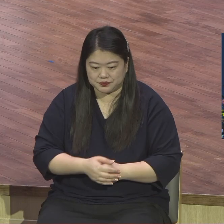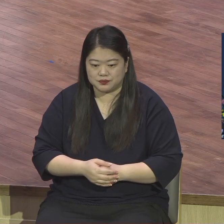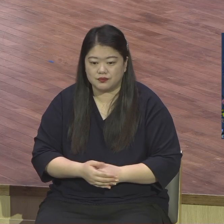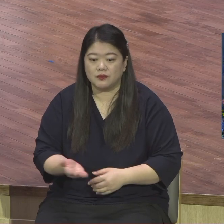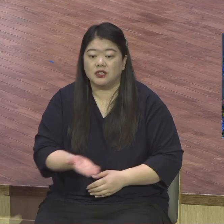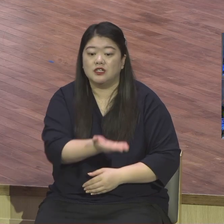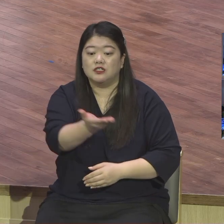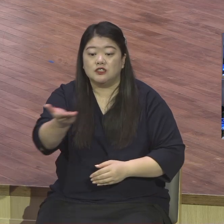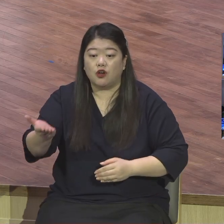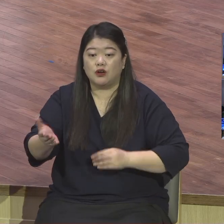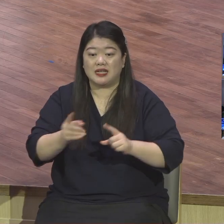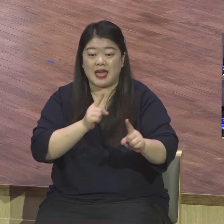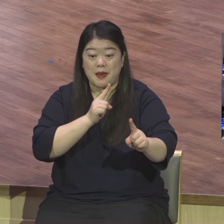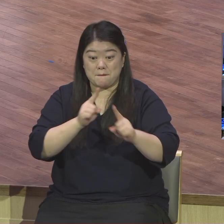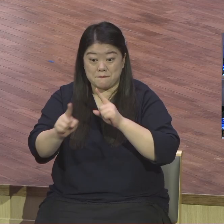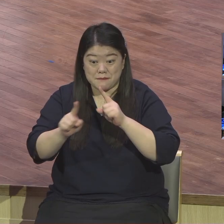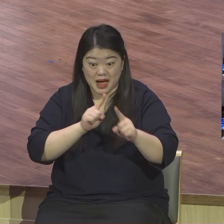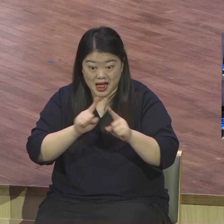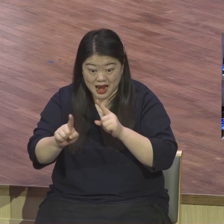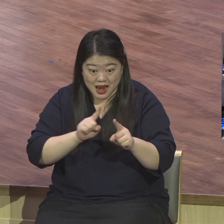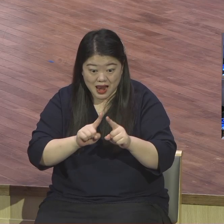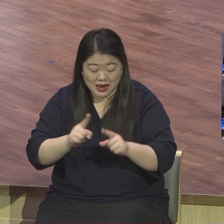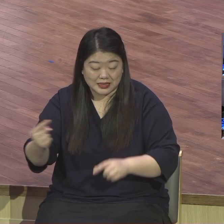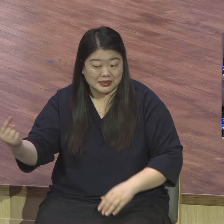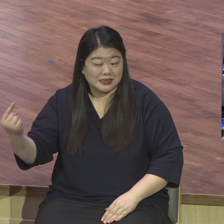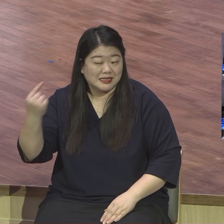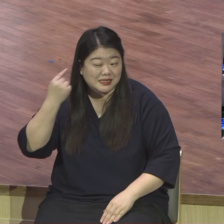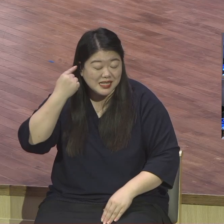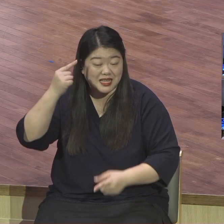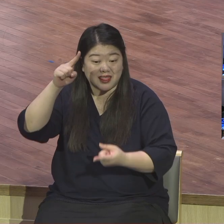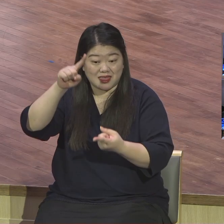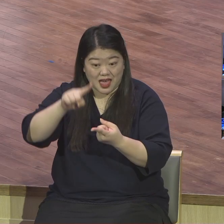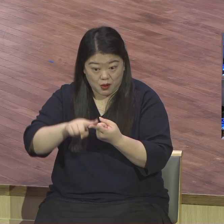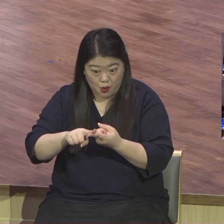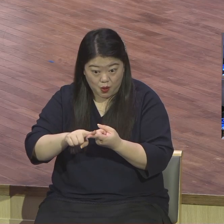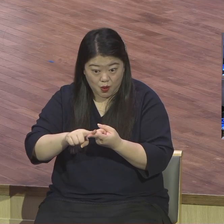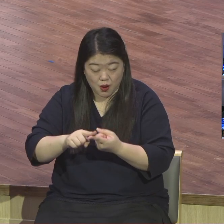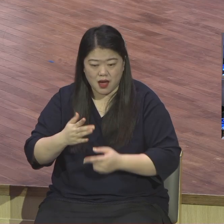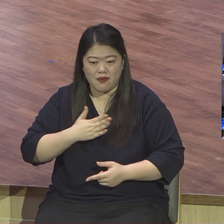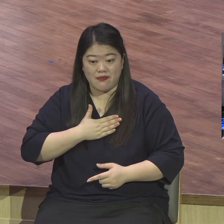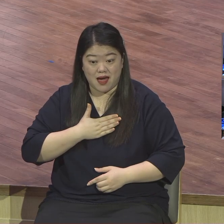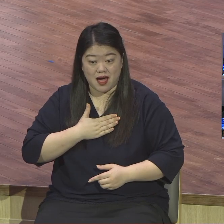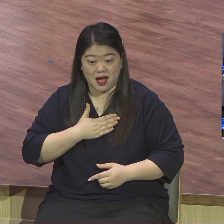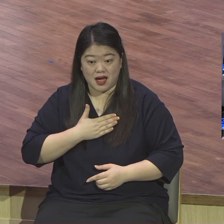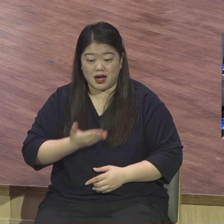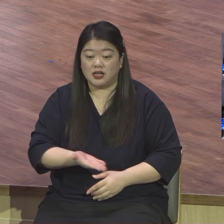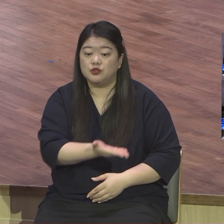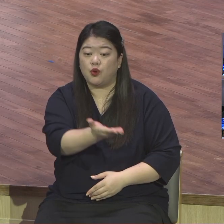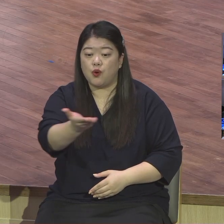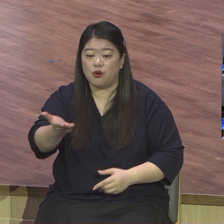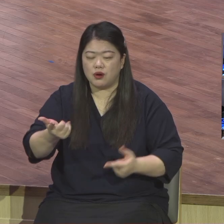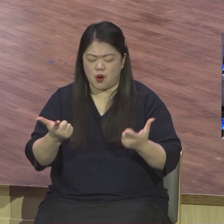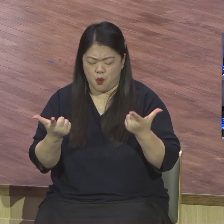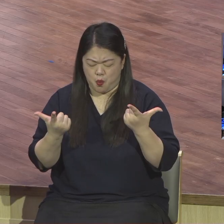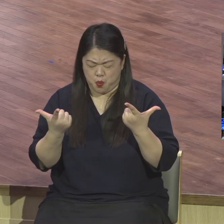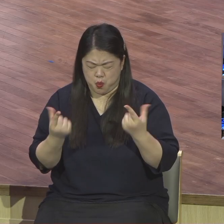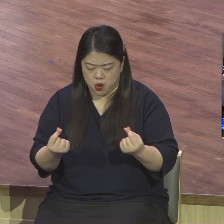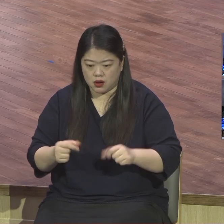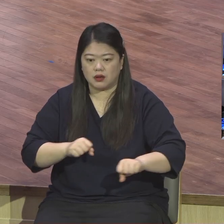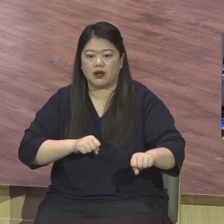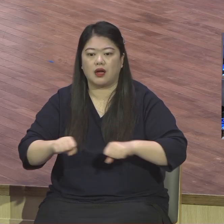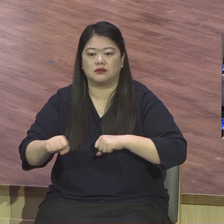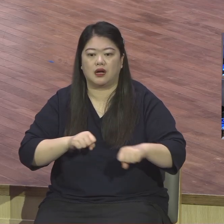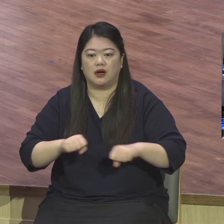말이 내 귀에 들린 대로 내가 너희에게